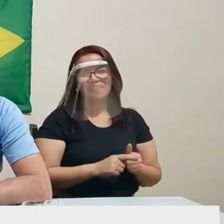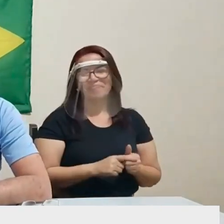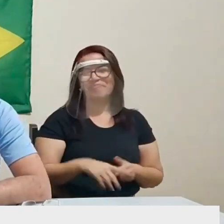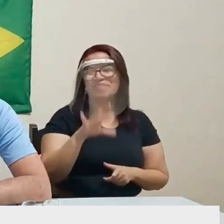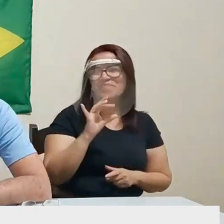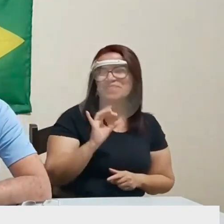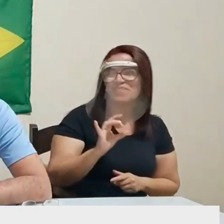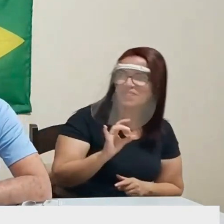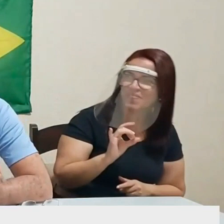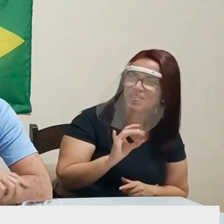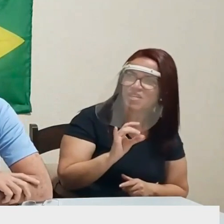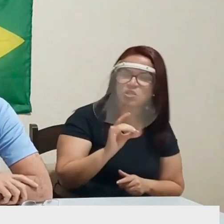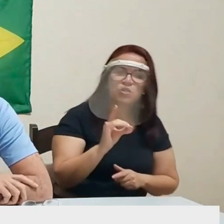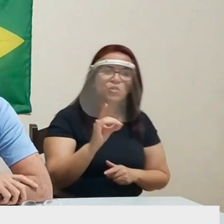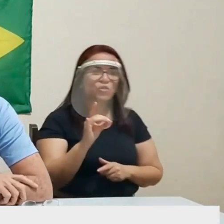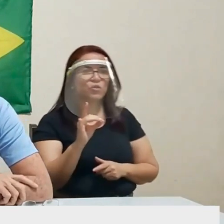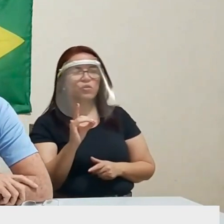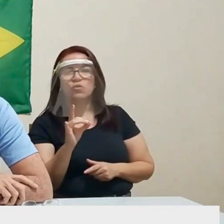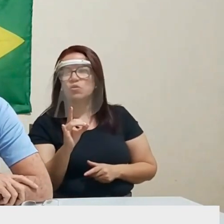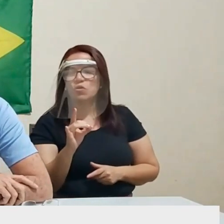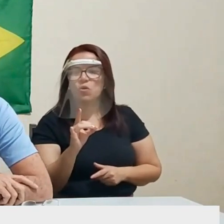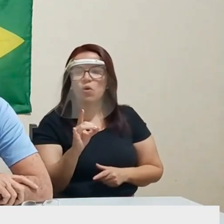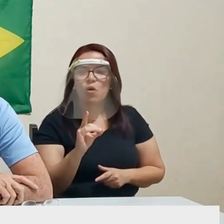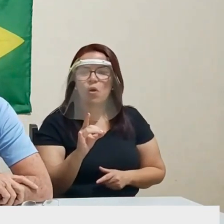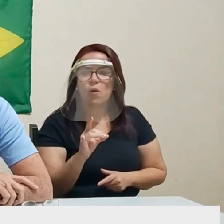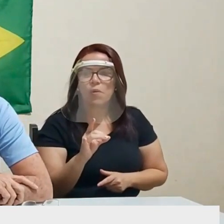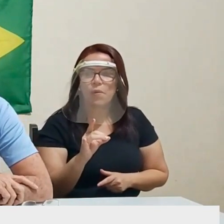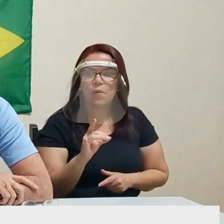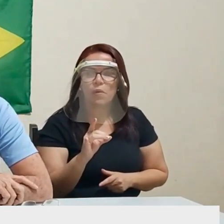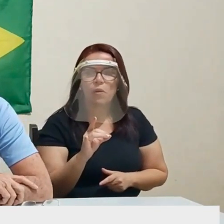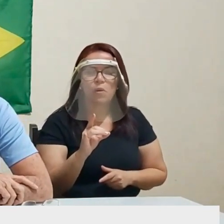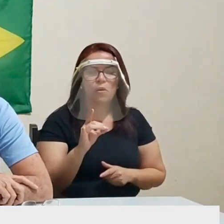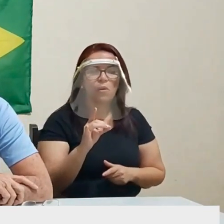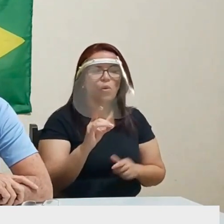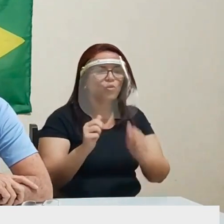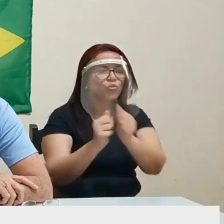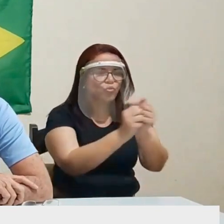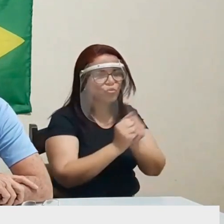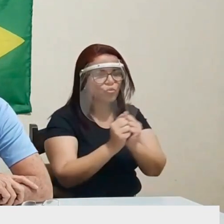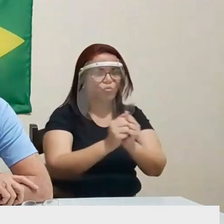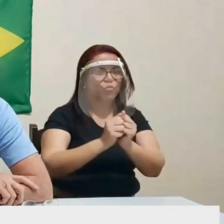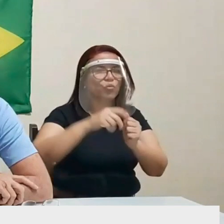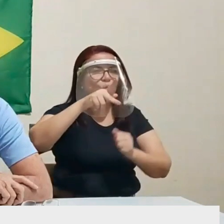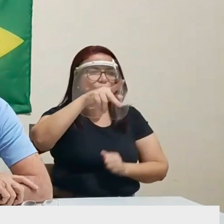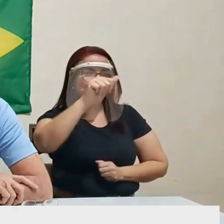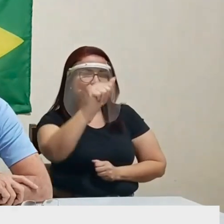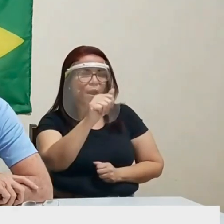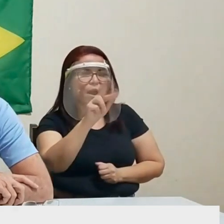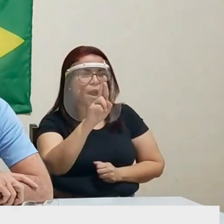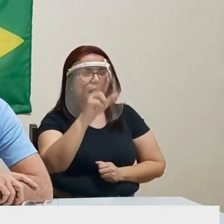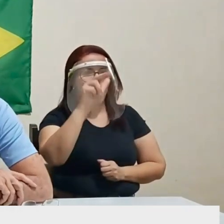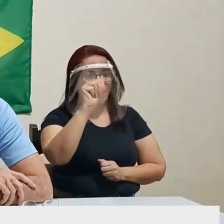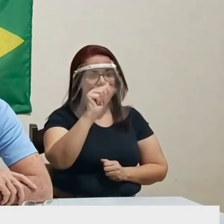Só na operação que fizemos lá com a Polícia Federal, também junto ao Paraguai, 10 dias de operação, ainda tivemos problema com 3 dias de